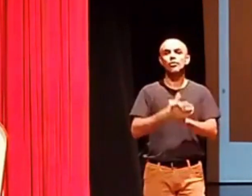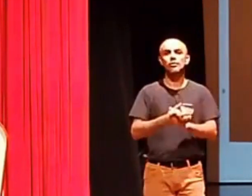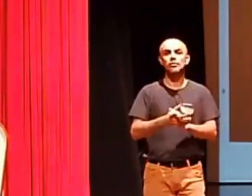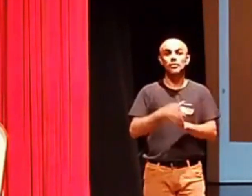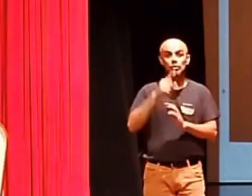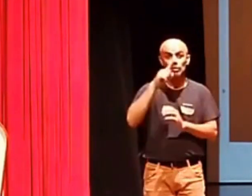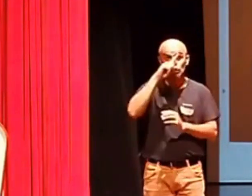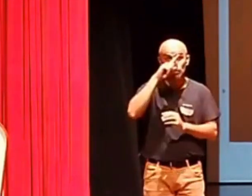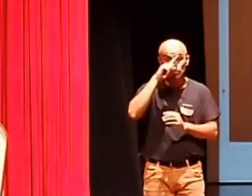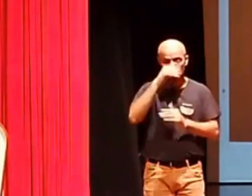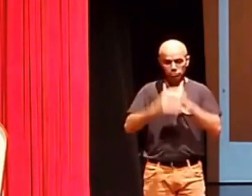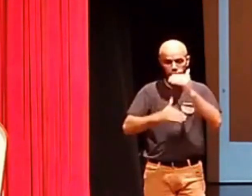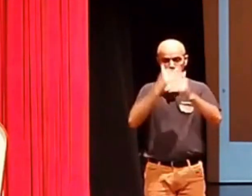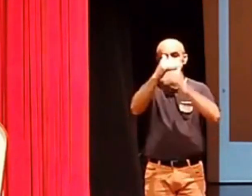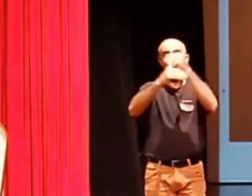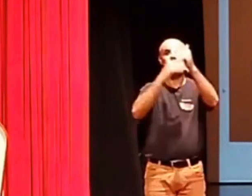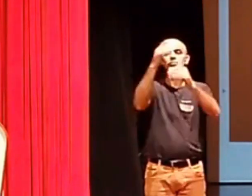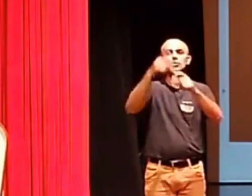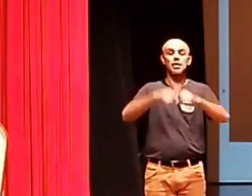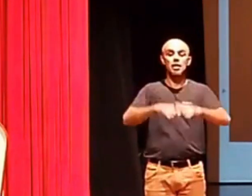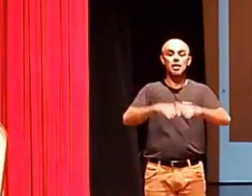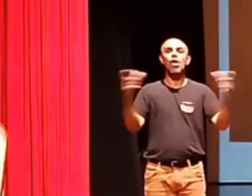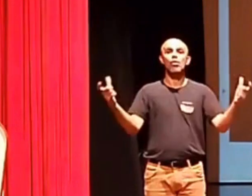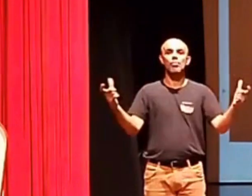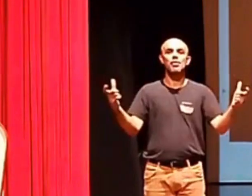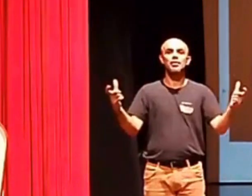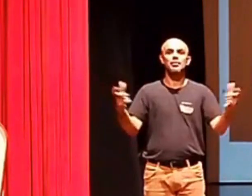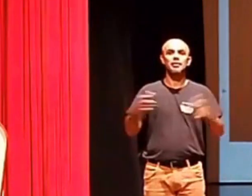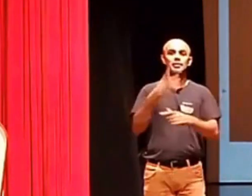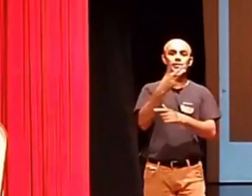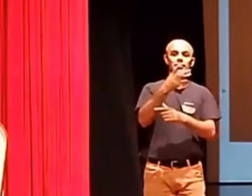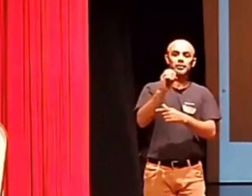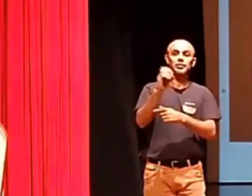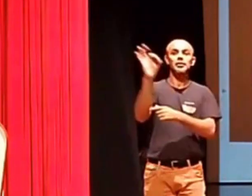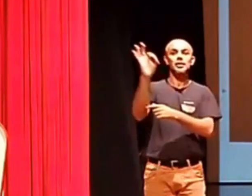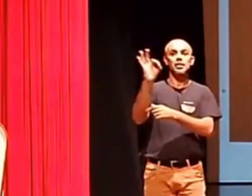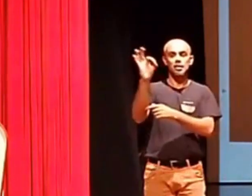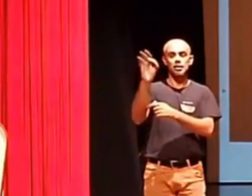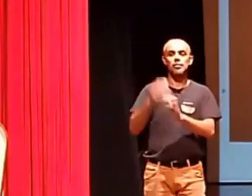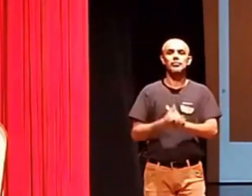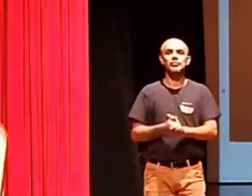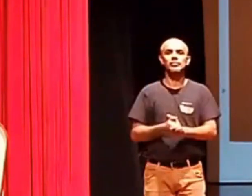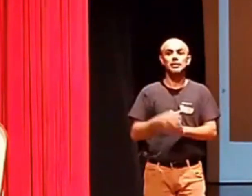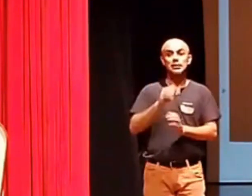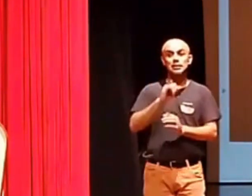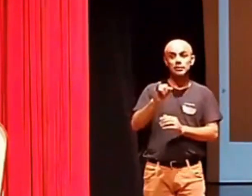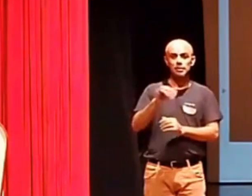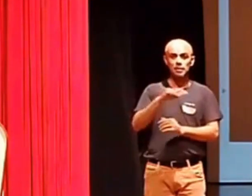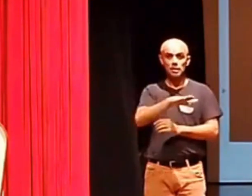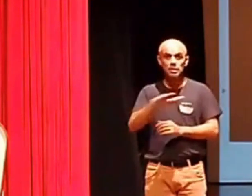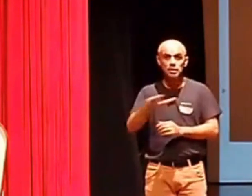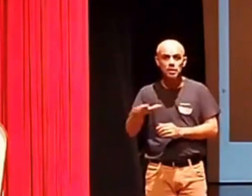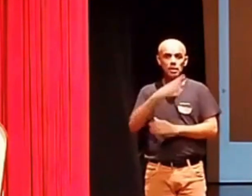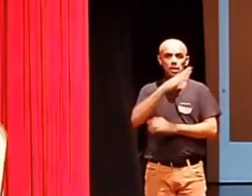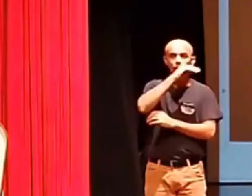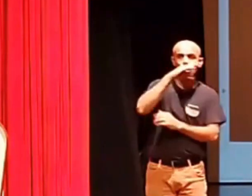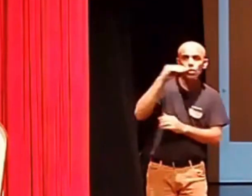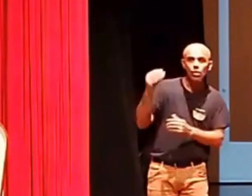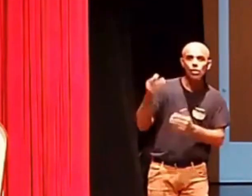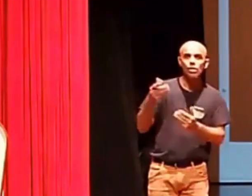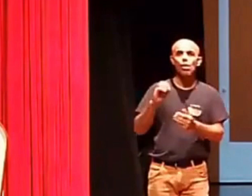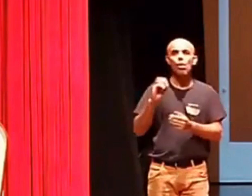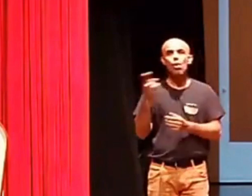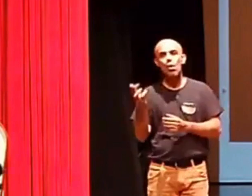de progressão, ele aumenta em curvas acima de 30 graus. Então, se aquela criança, aquele adolescente, até mesmo